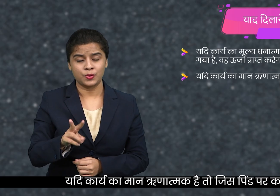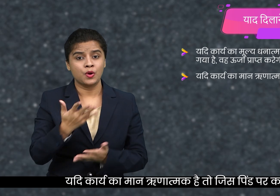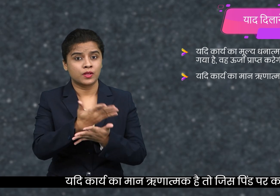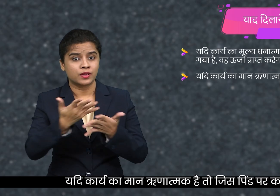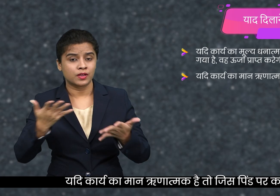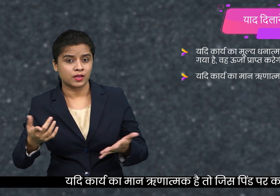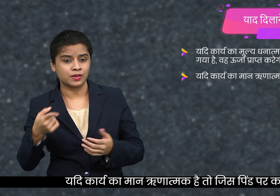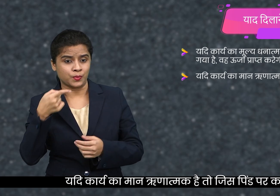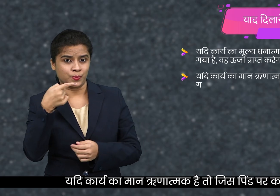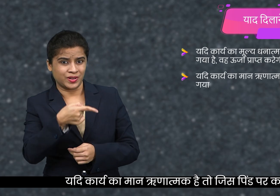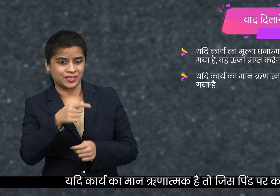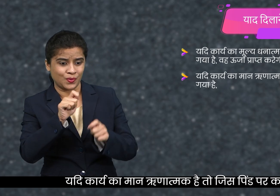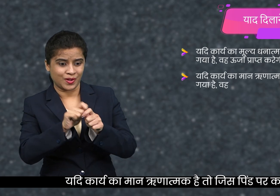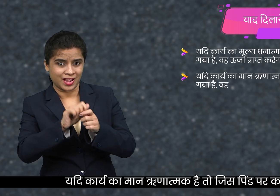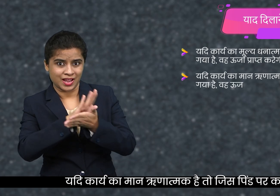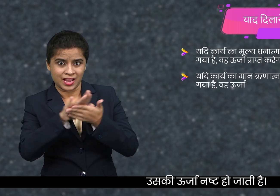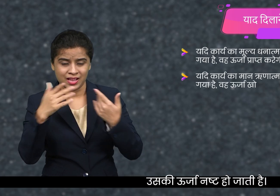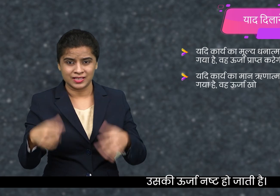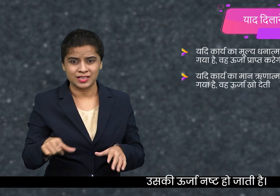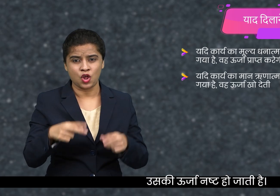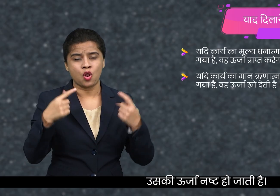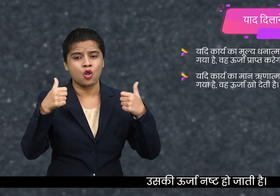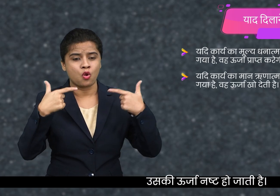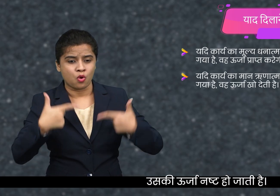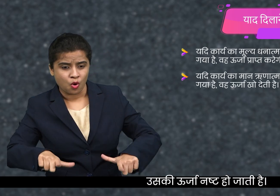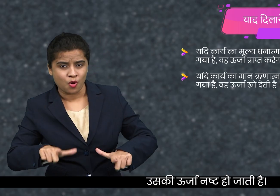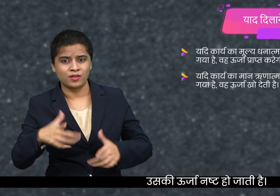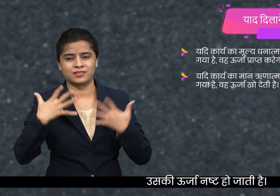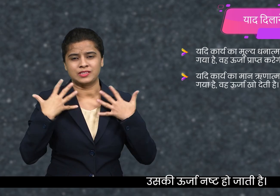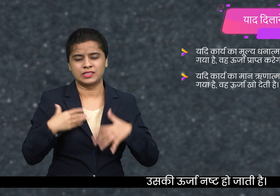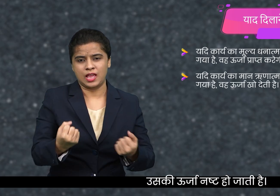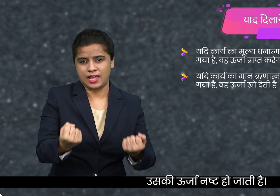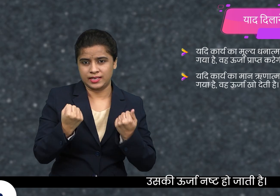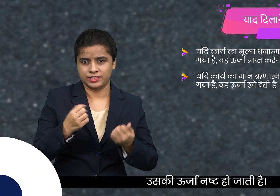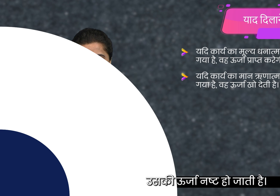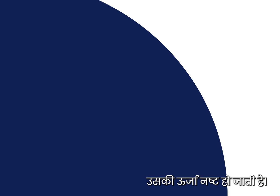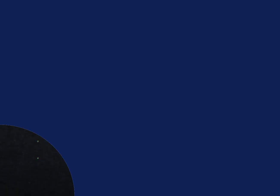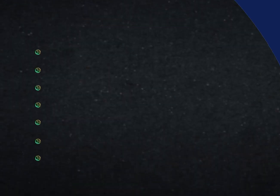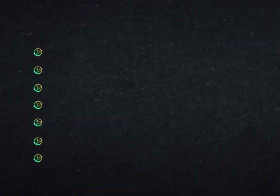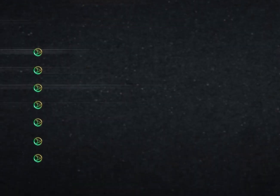जिस पिंड पर कार्य किया गया है उसकी ऊर्जा नष्ट हो जाती है।